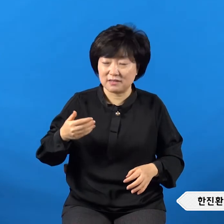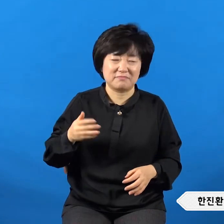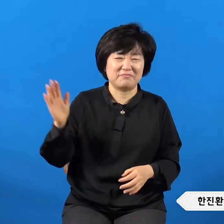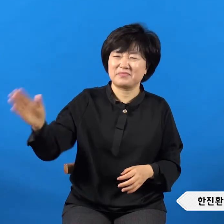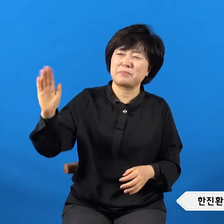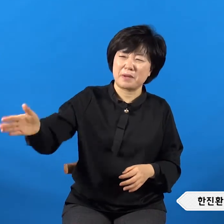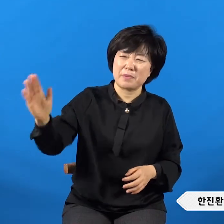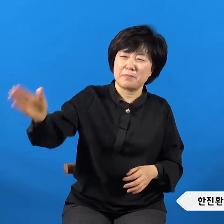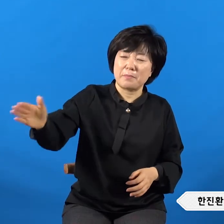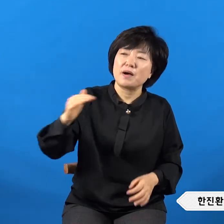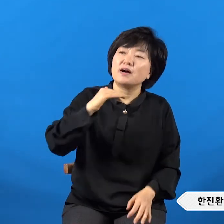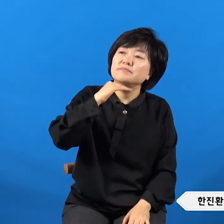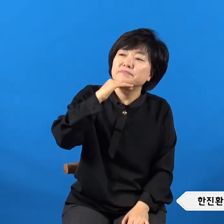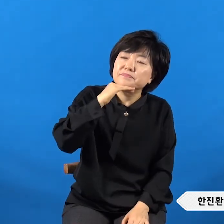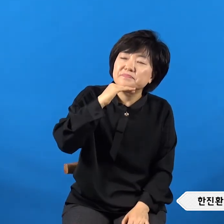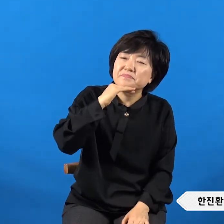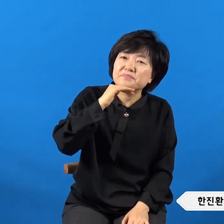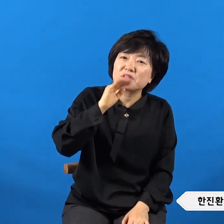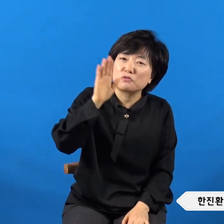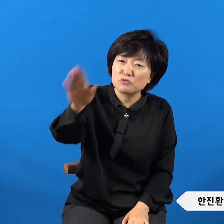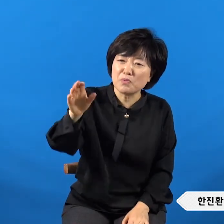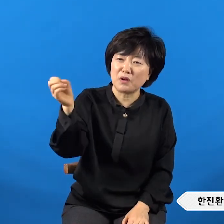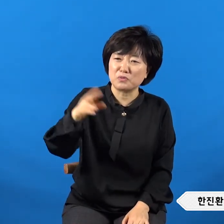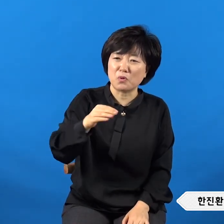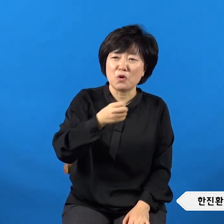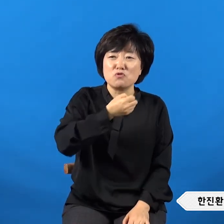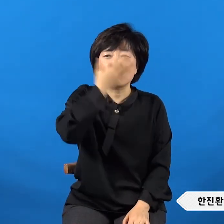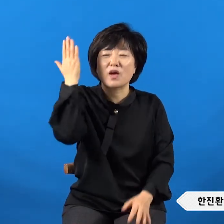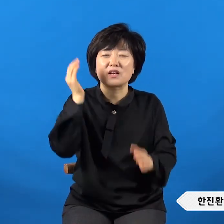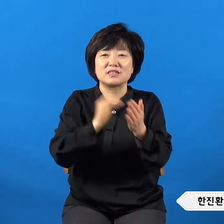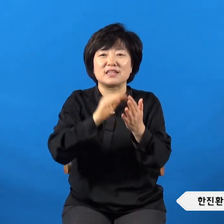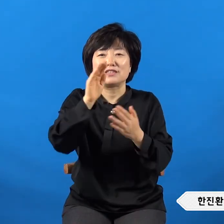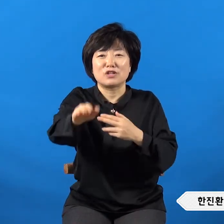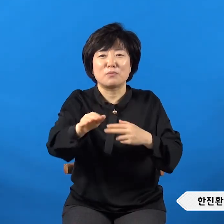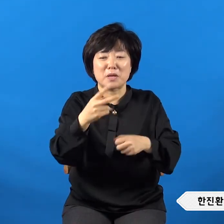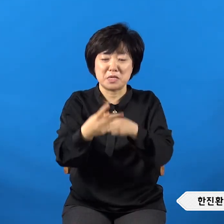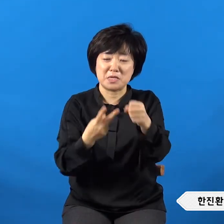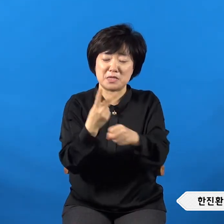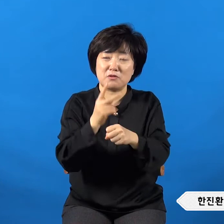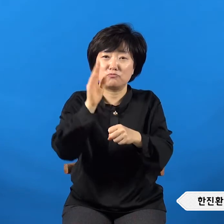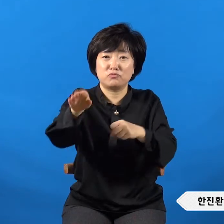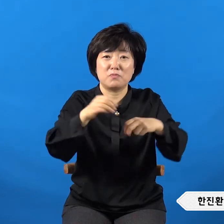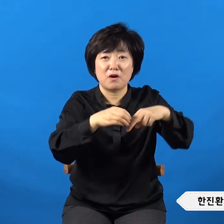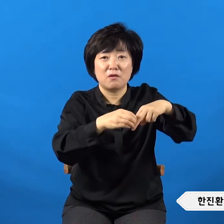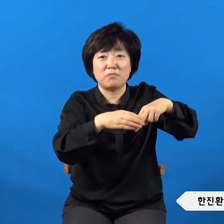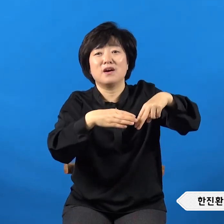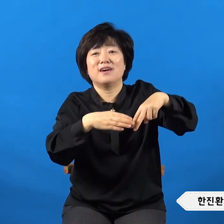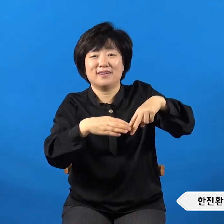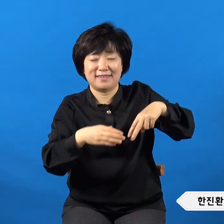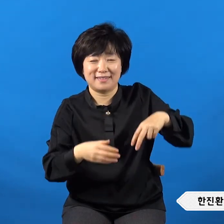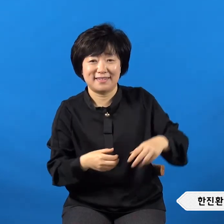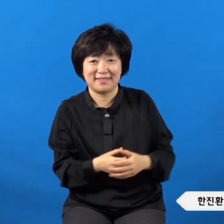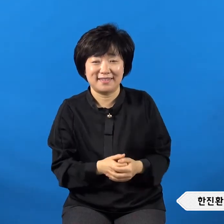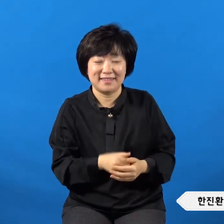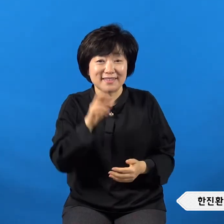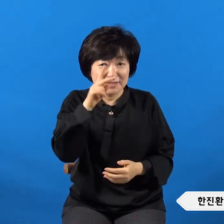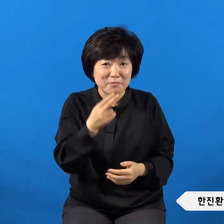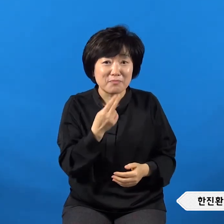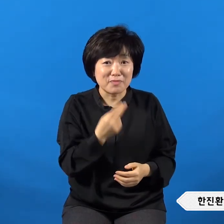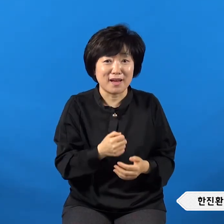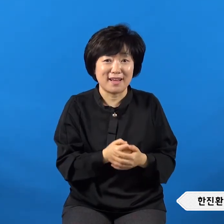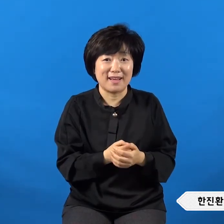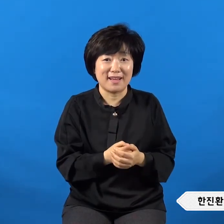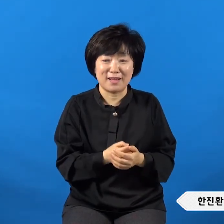하지 마라. 조금만 기다리면 다시 넓어진다. 한 2년만 있으면 다시 넓어진